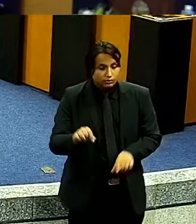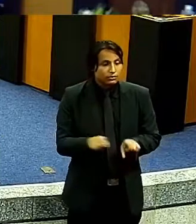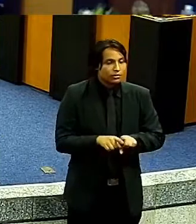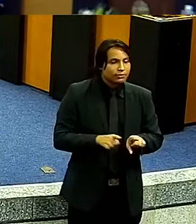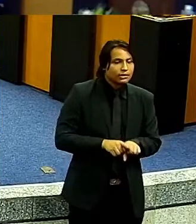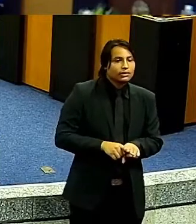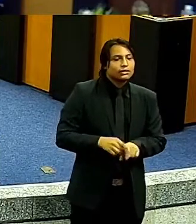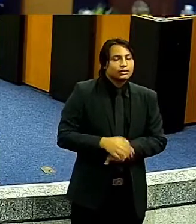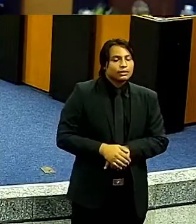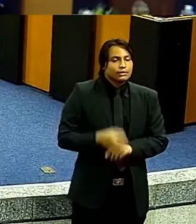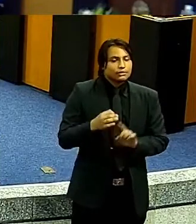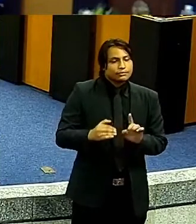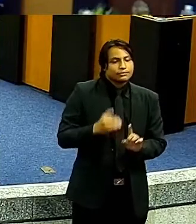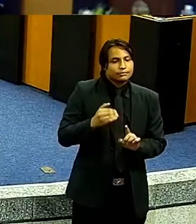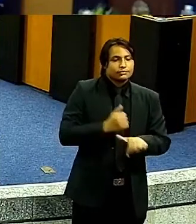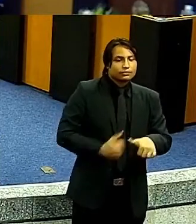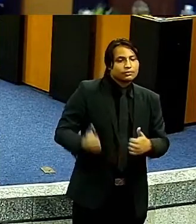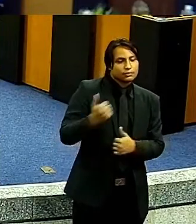Fernando